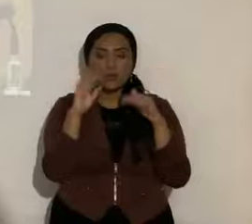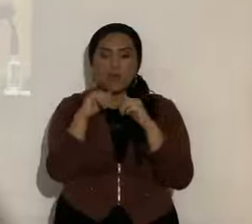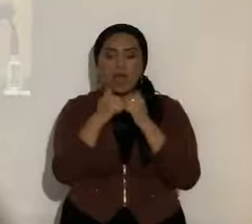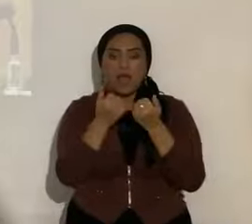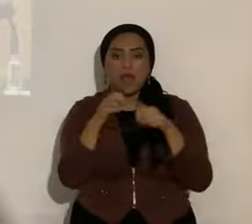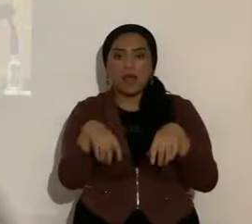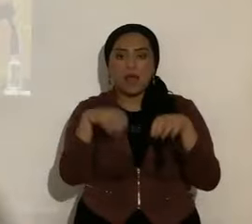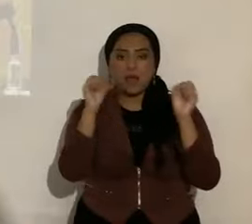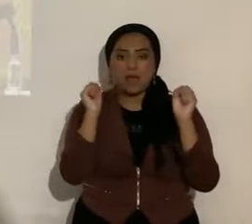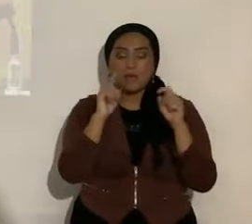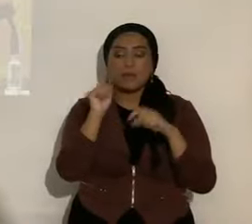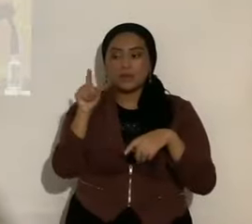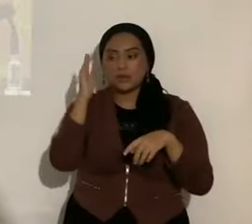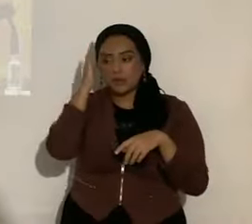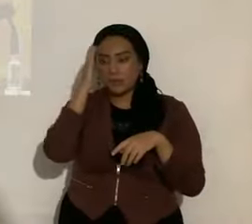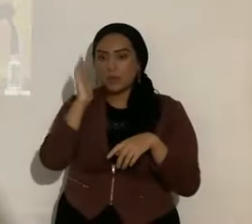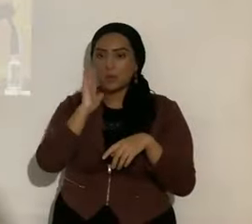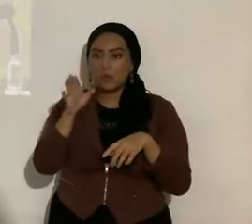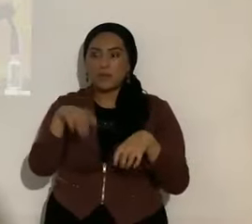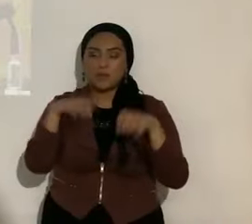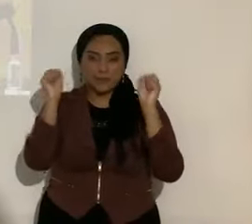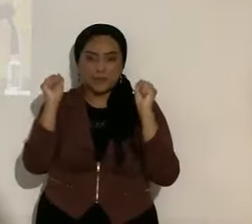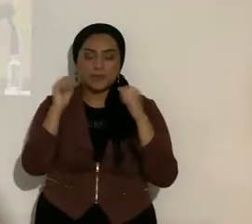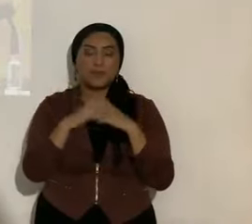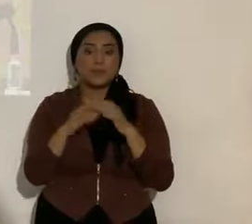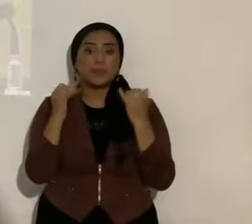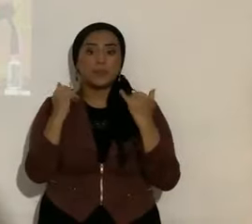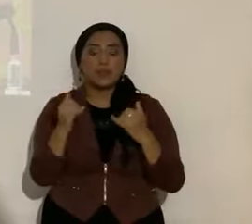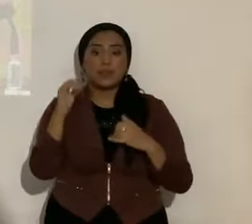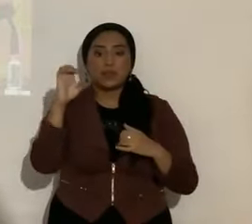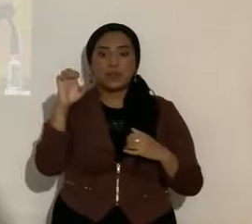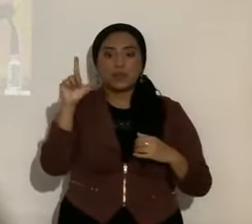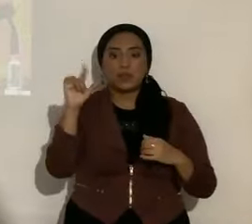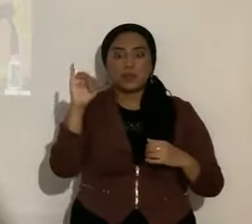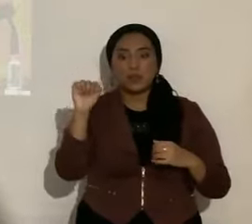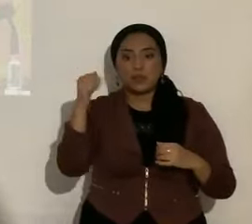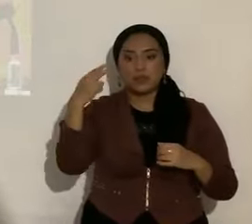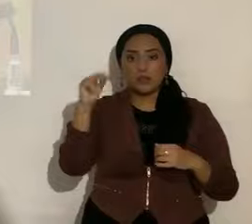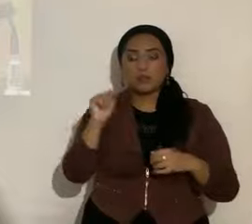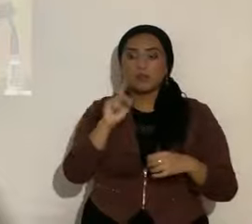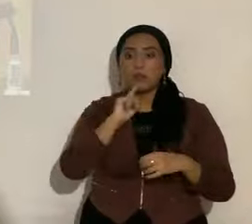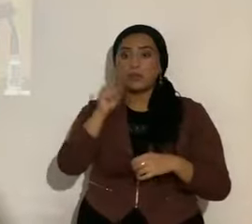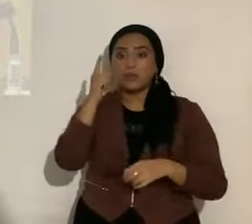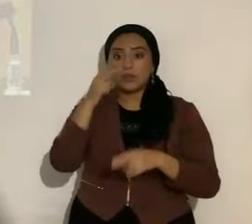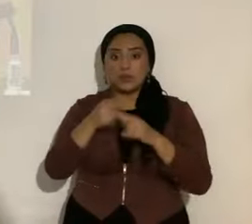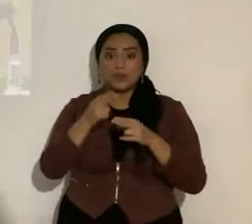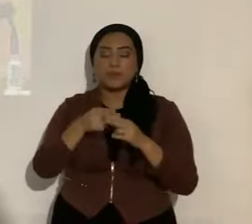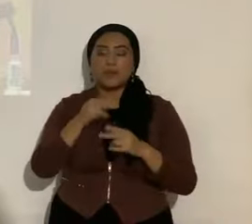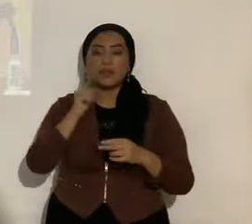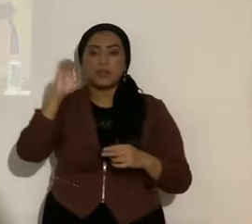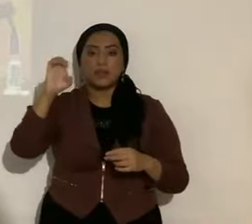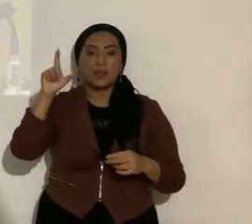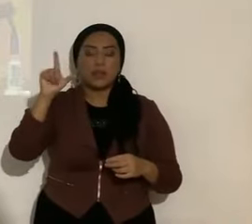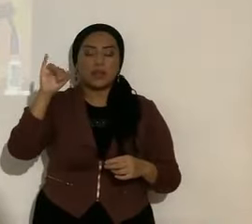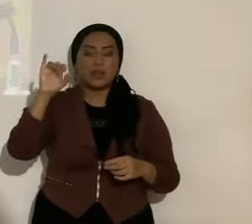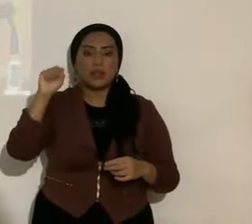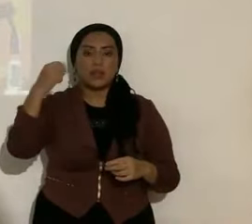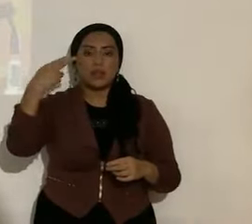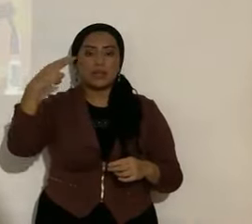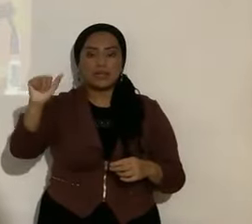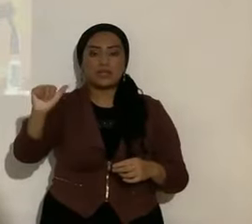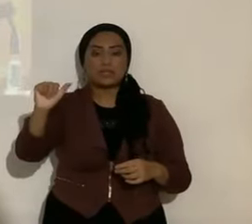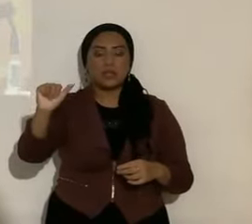iba a ser quitado, pero sí sabían que iba a ser quitado. Ahora, Eliseo, el nombre correcto es Elisha. Volvemos a lo que les